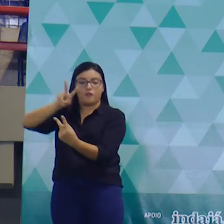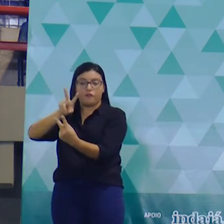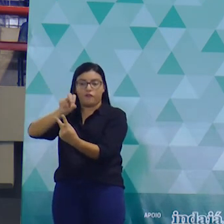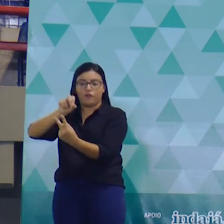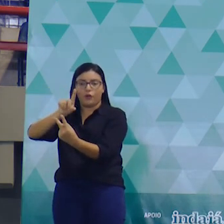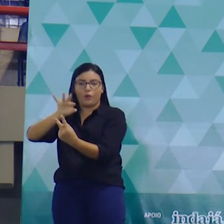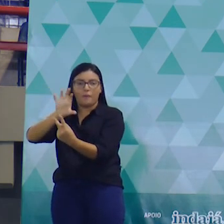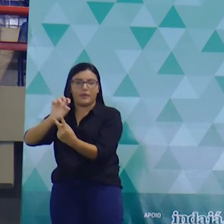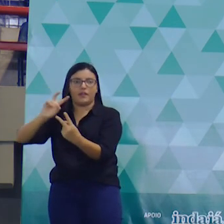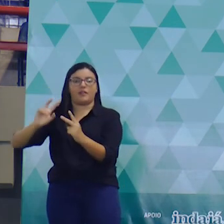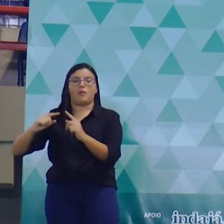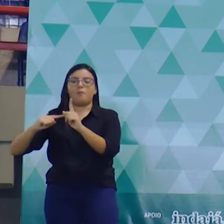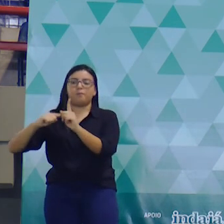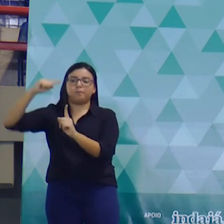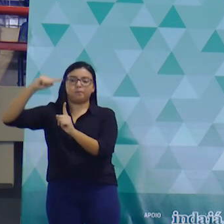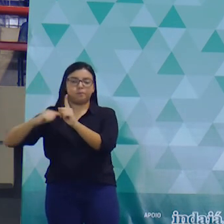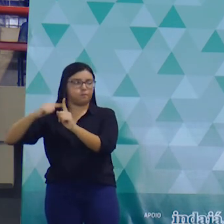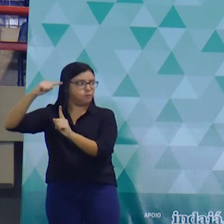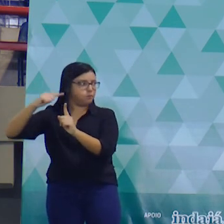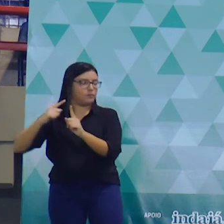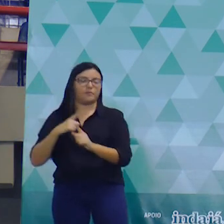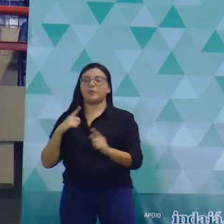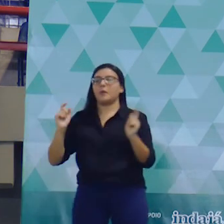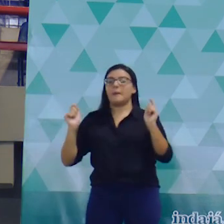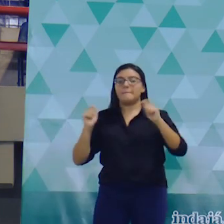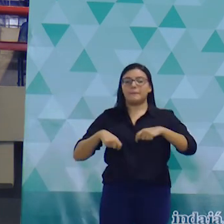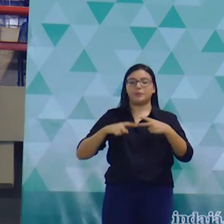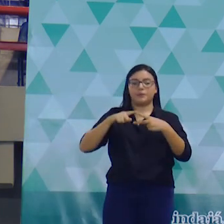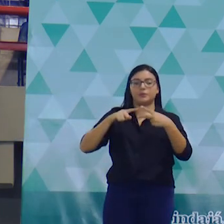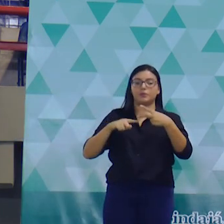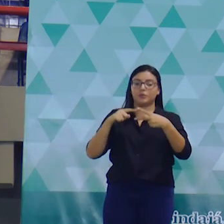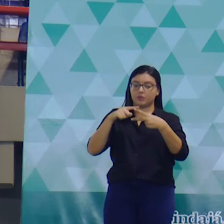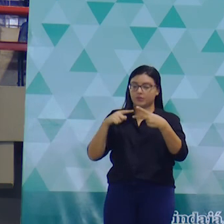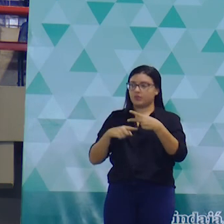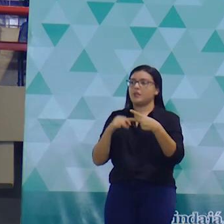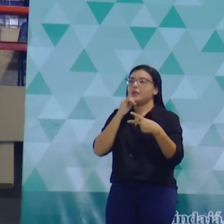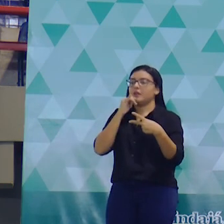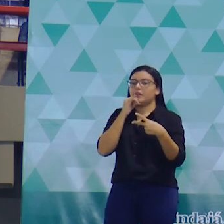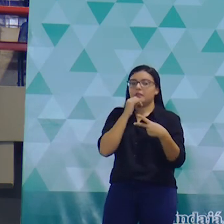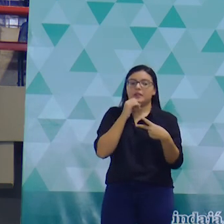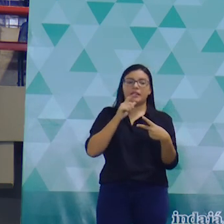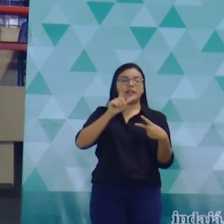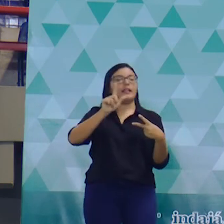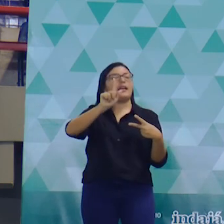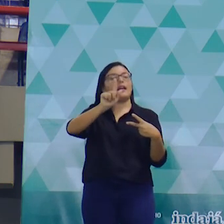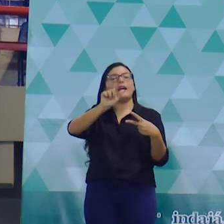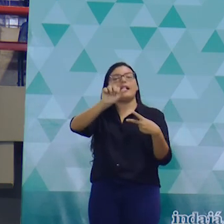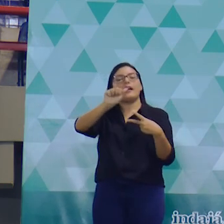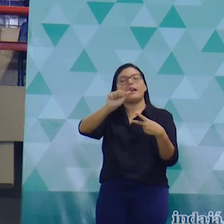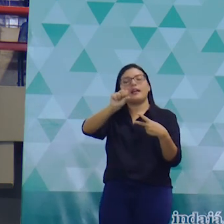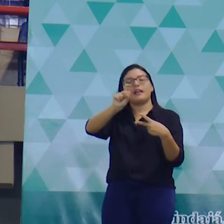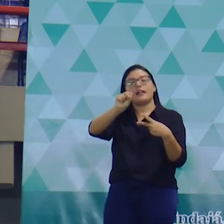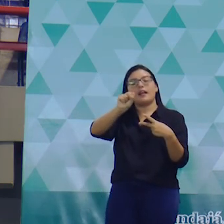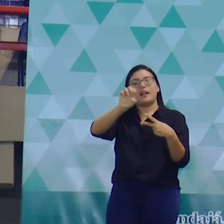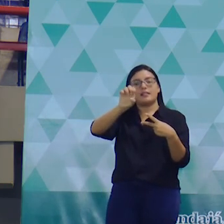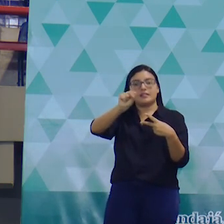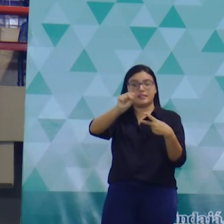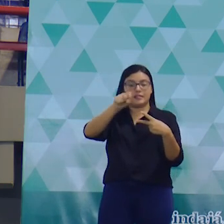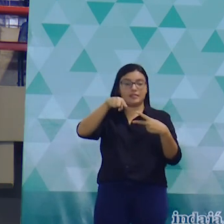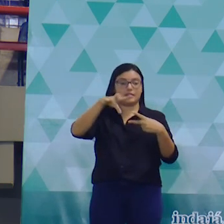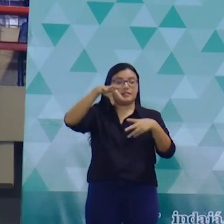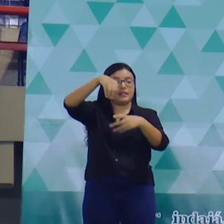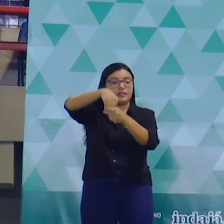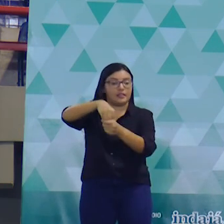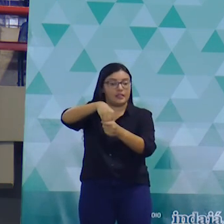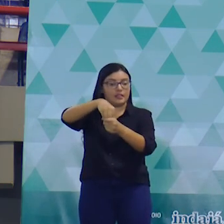duas possibilidades. Se a questão envolver gases, e esse gás estiver dentro da